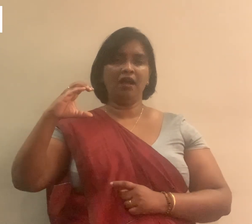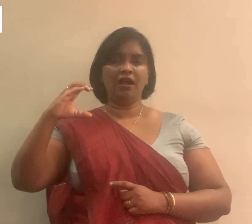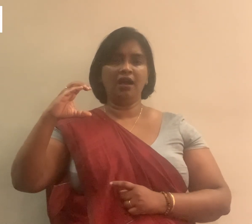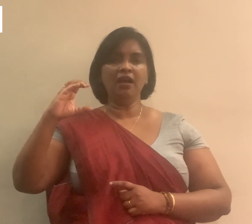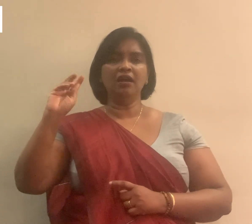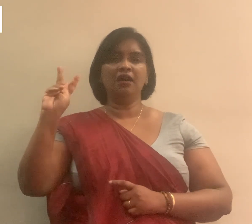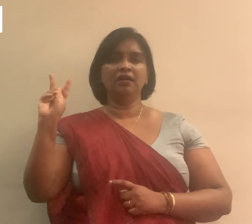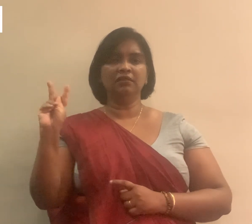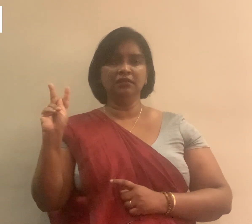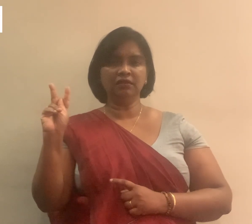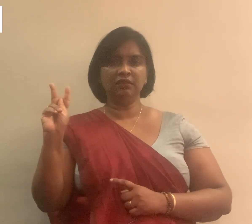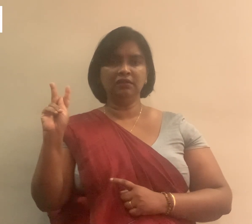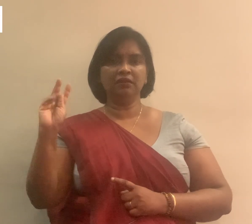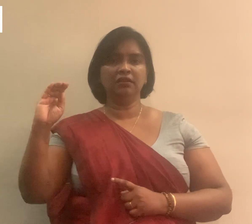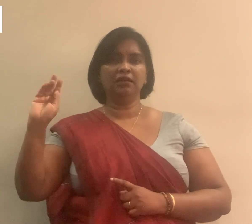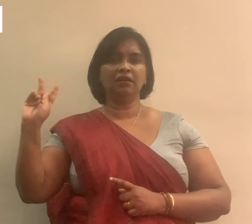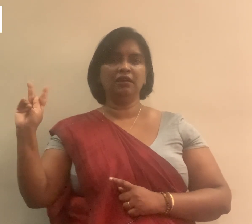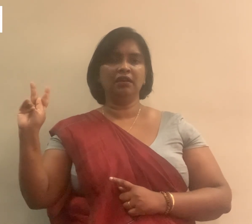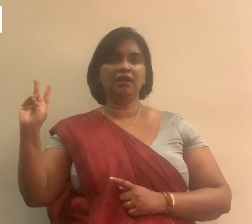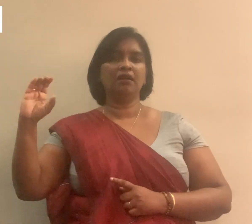කා උක් කා.